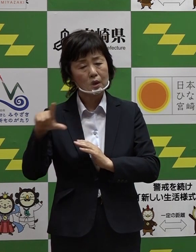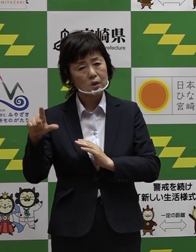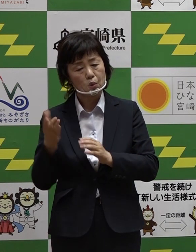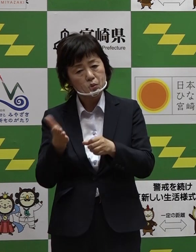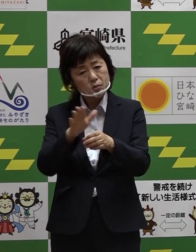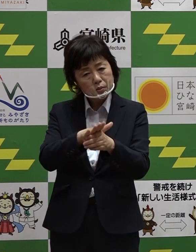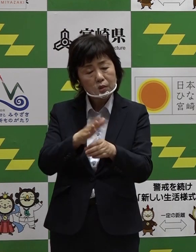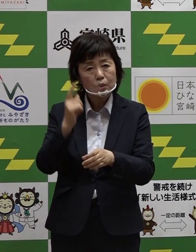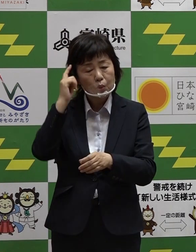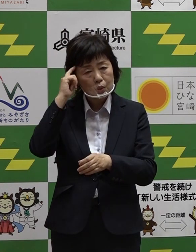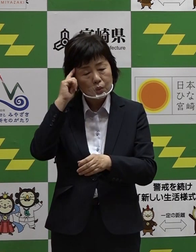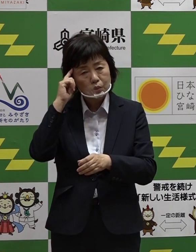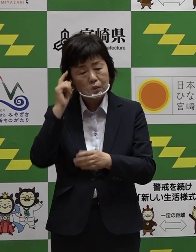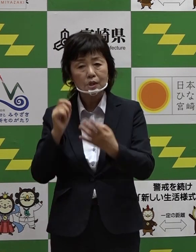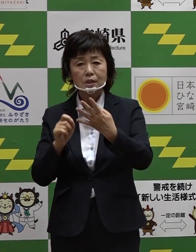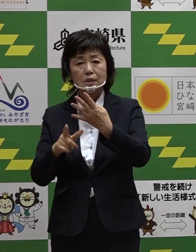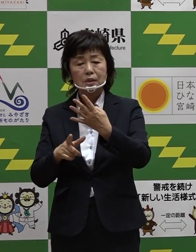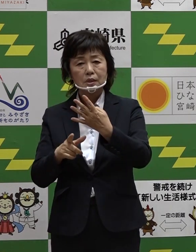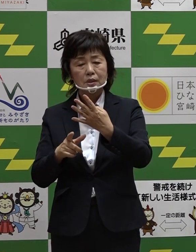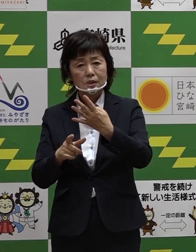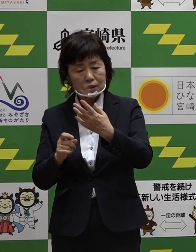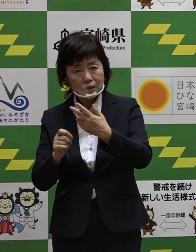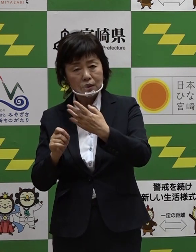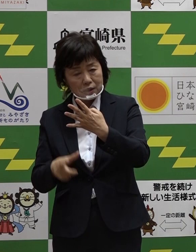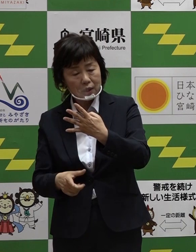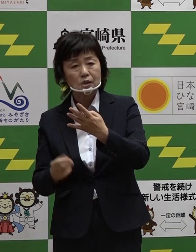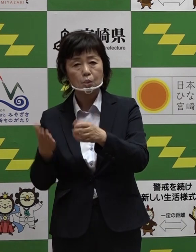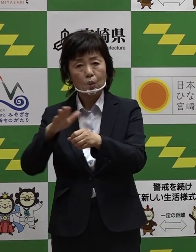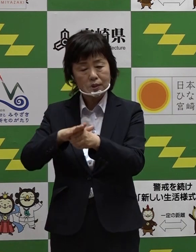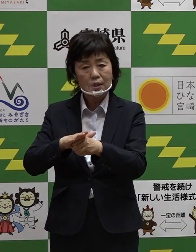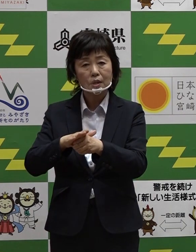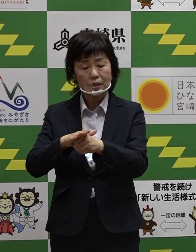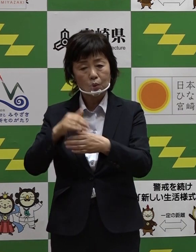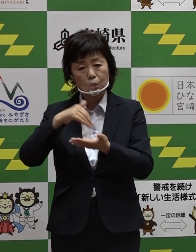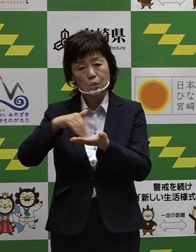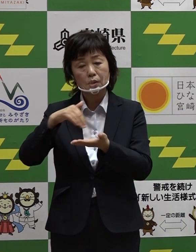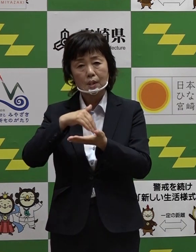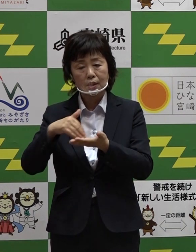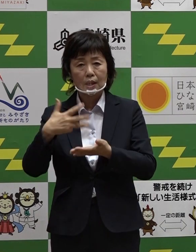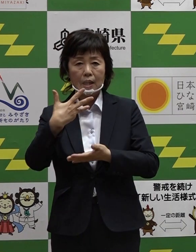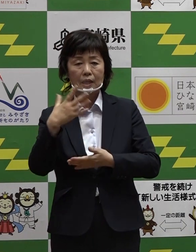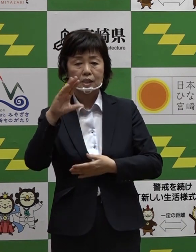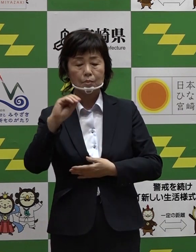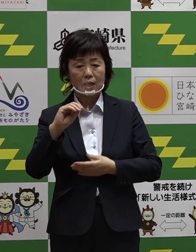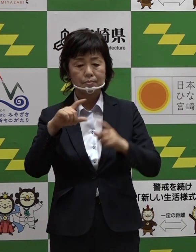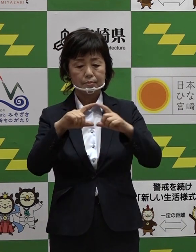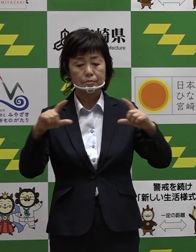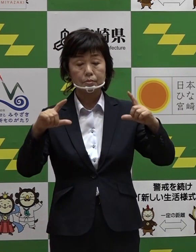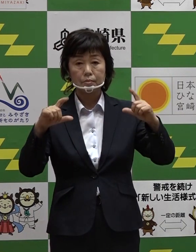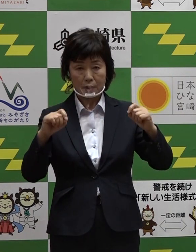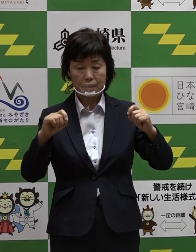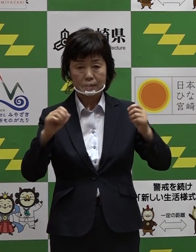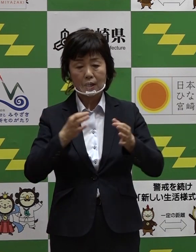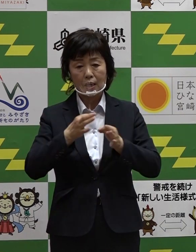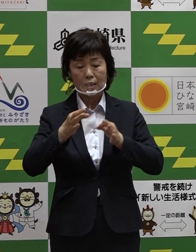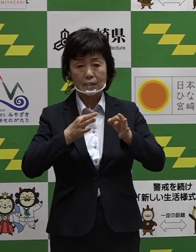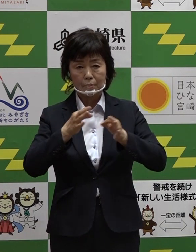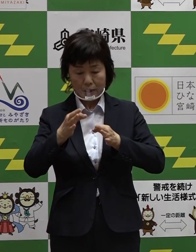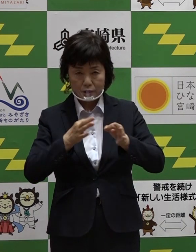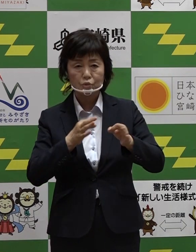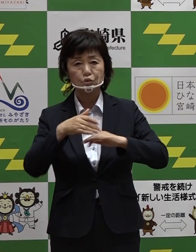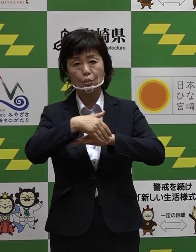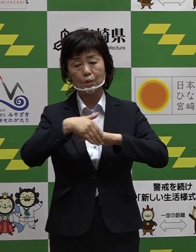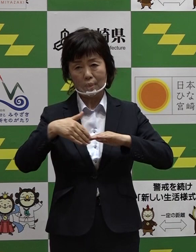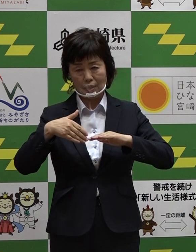そうですね、4月補正予算で組んだ予算で、約8万枚ということで今配分をしている